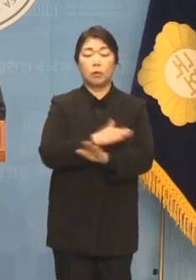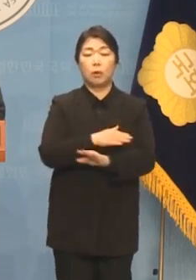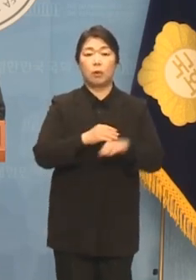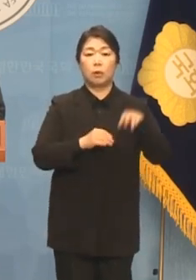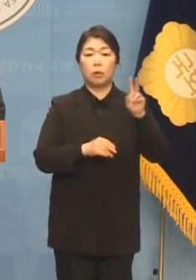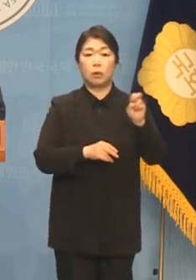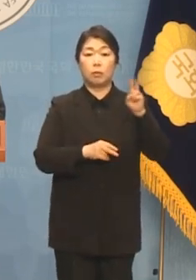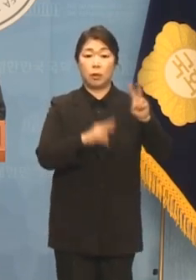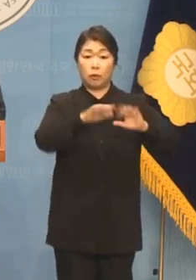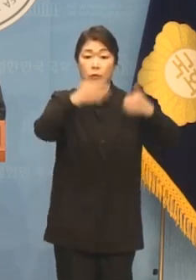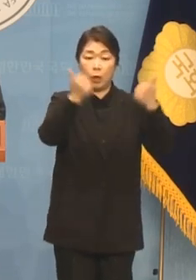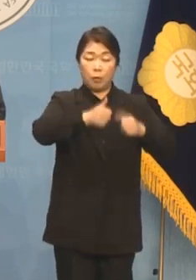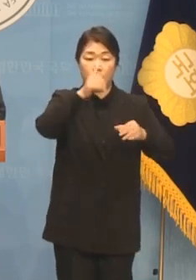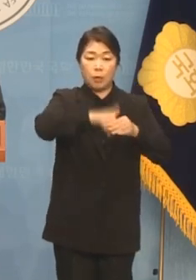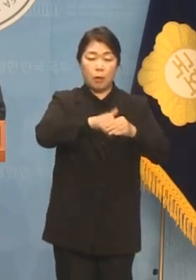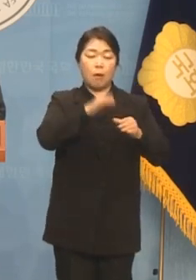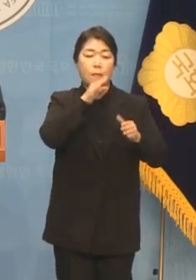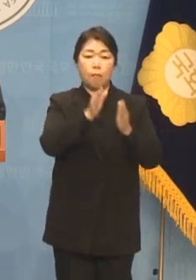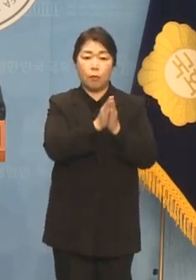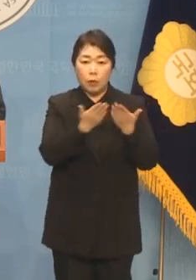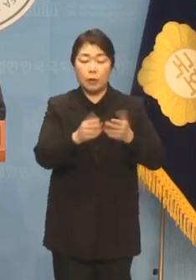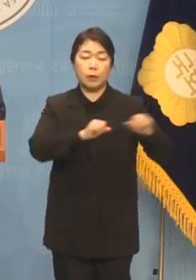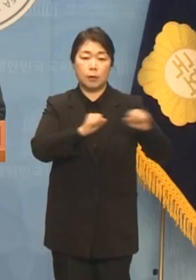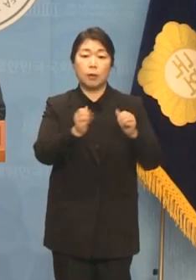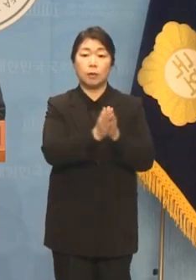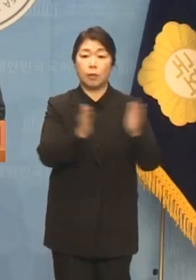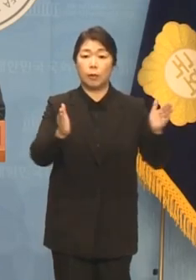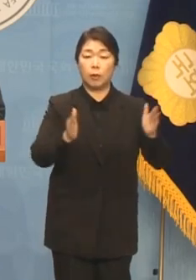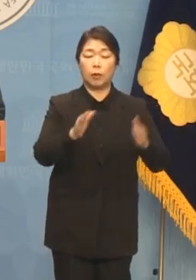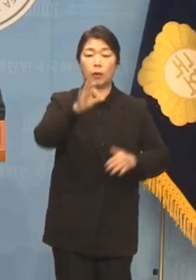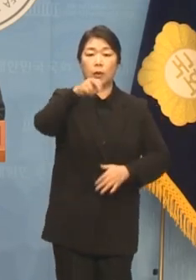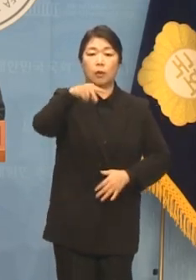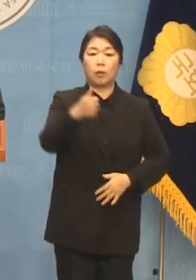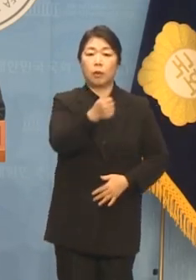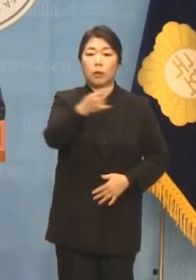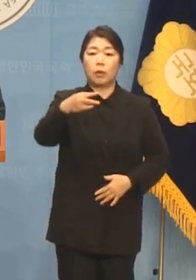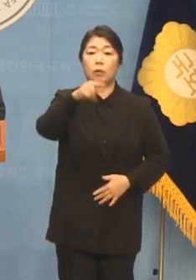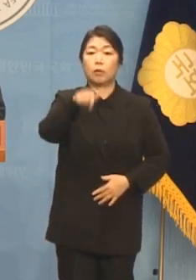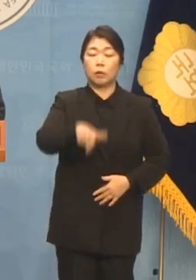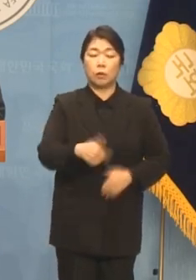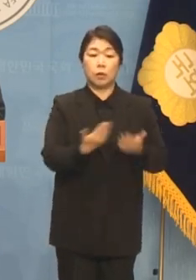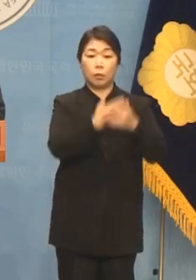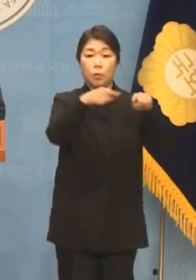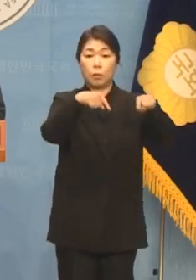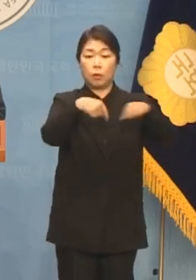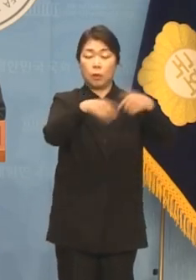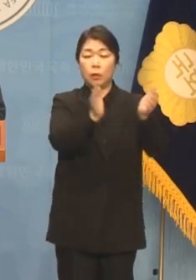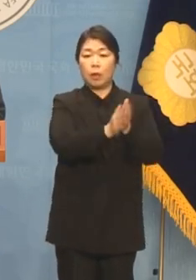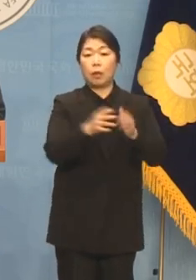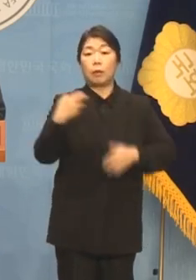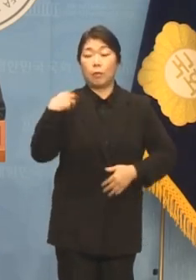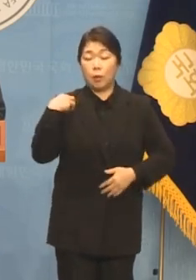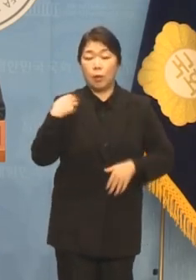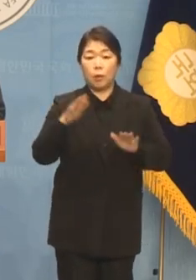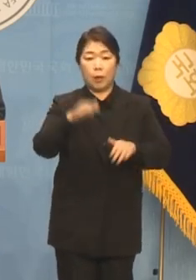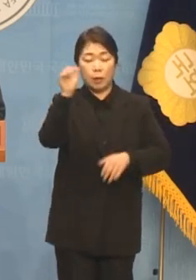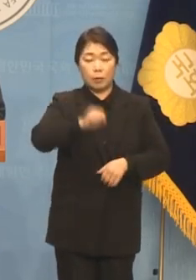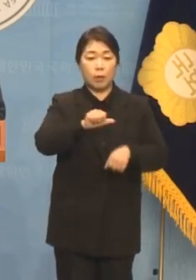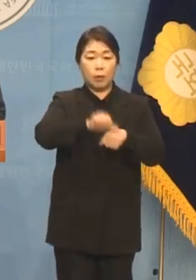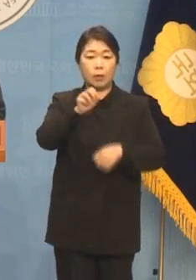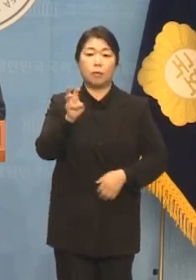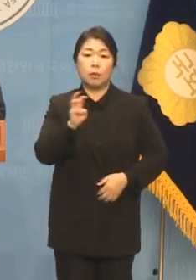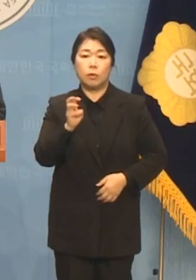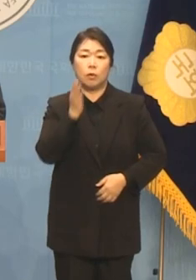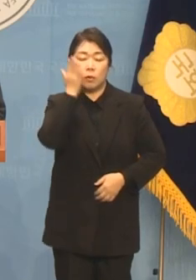선거 운동이 시작되었습니다 윤희숙 진보당 상임 대표는 오늘 아침 5시 30분 울산